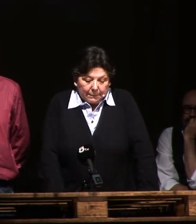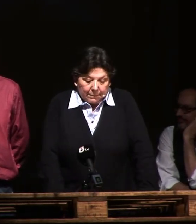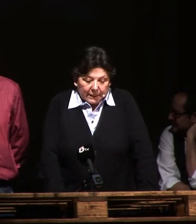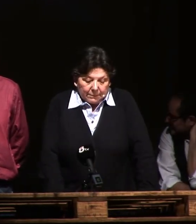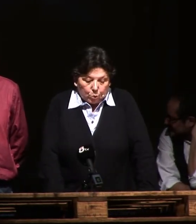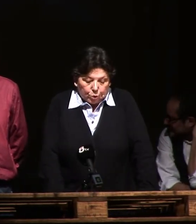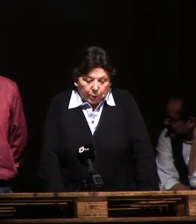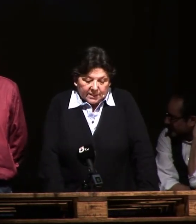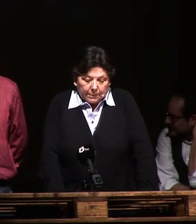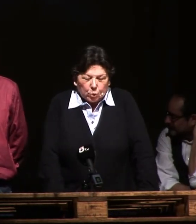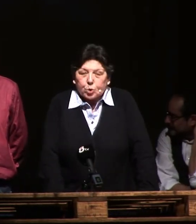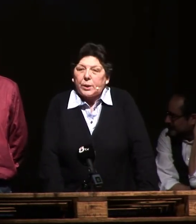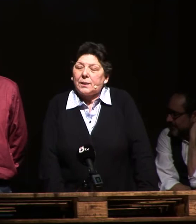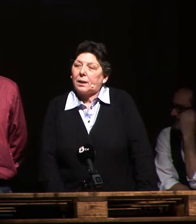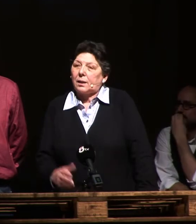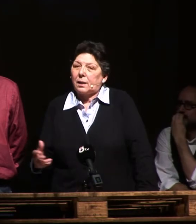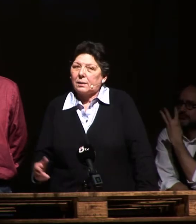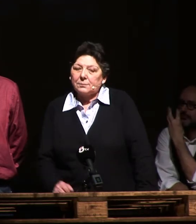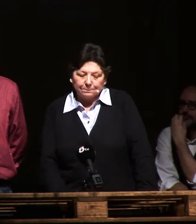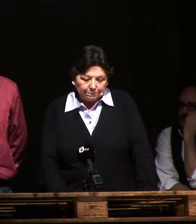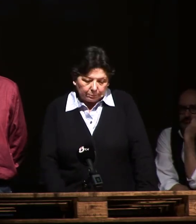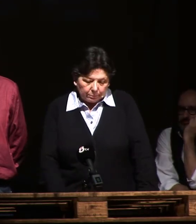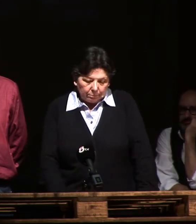parlat de què hem de construir, que estem construint, que